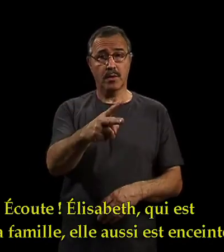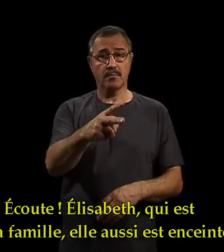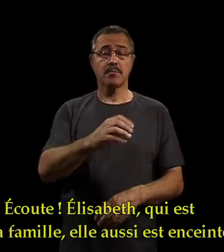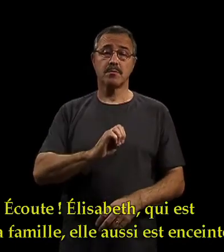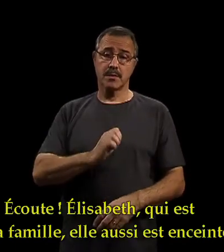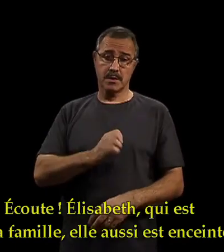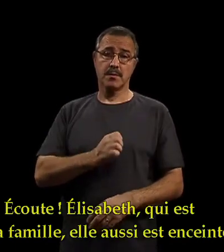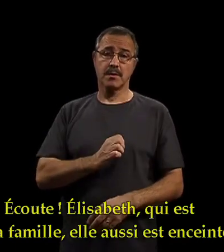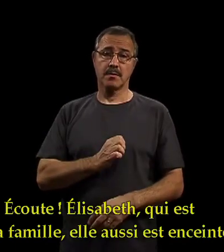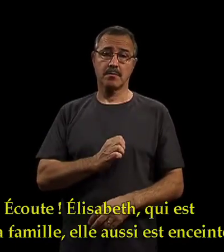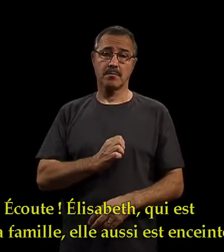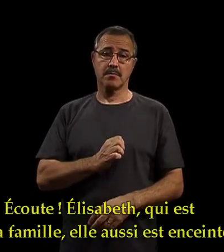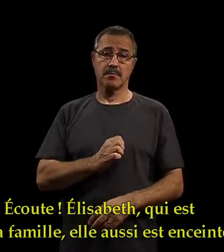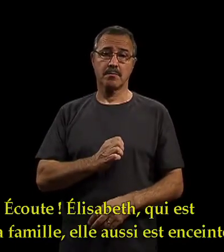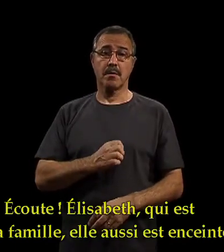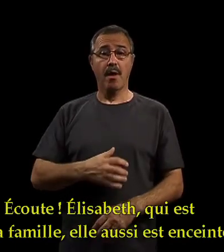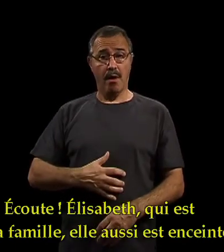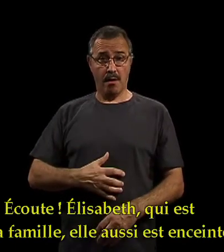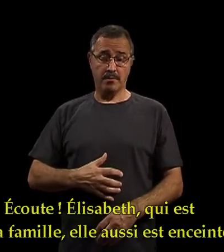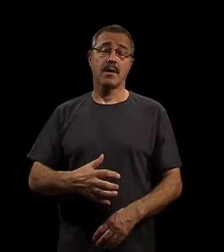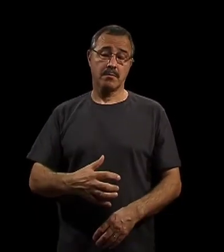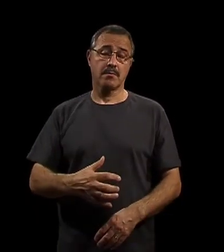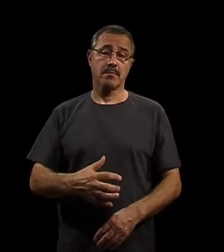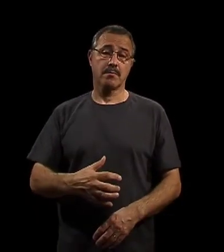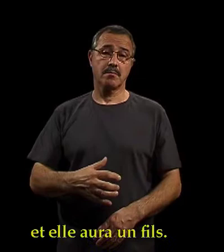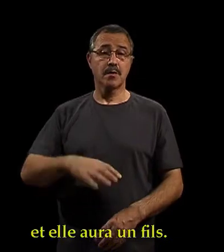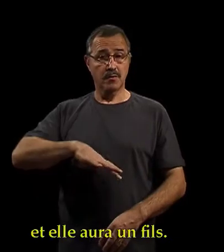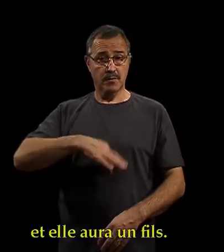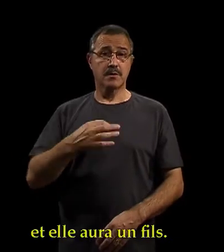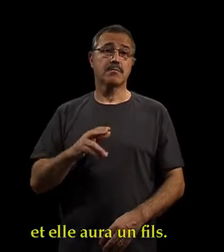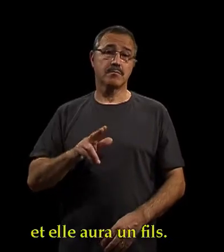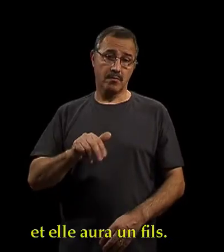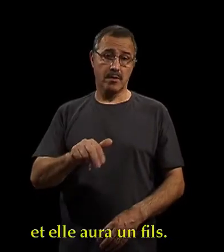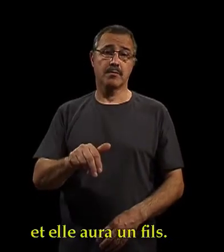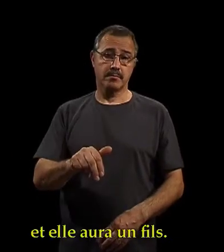Élisabeth, qui est de ta famille, elle aussi est enceinte, et elle aura un fils.